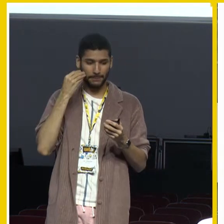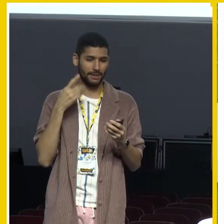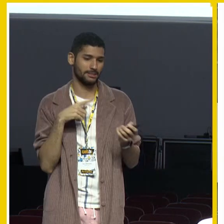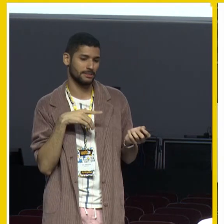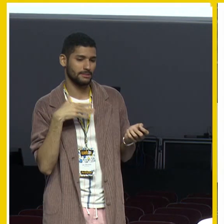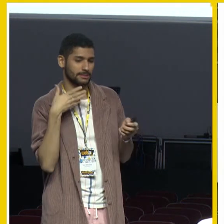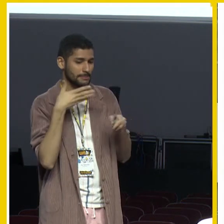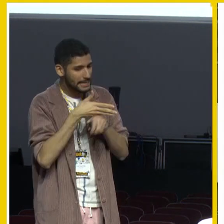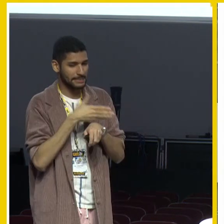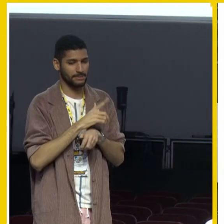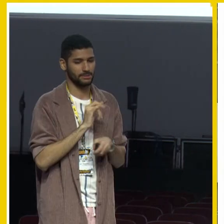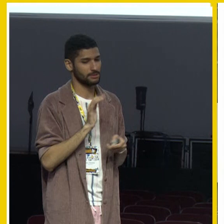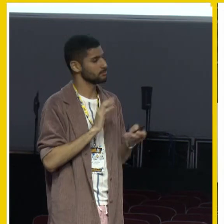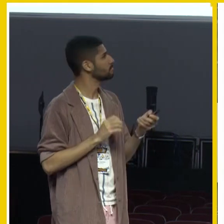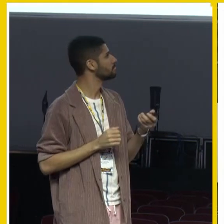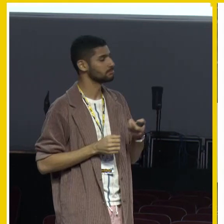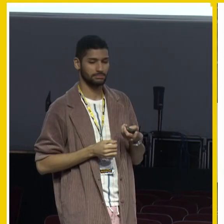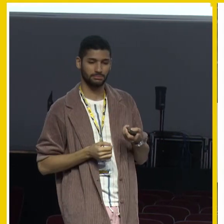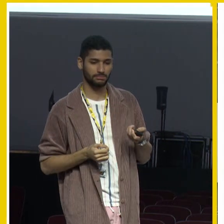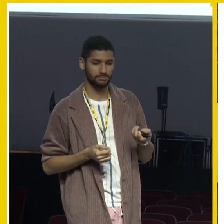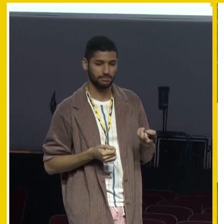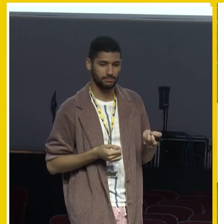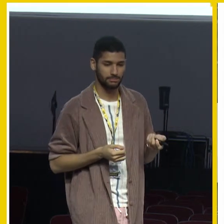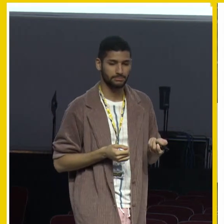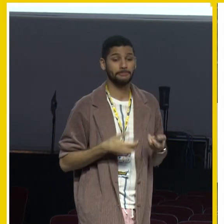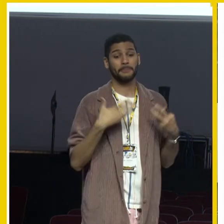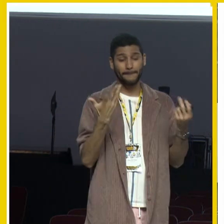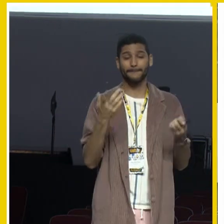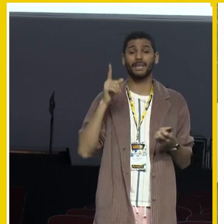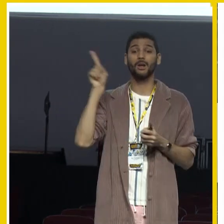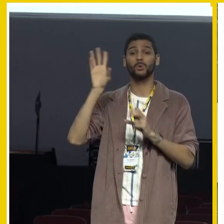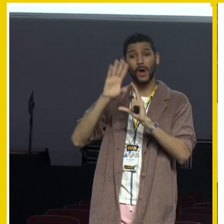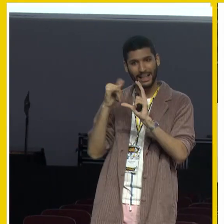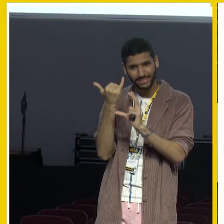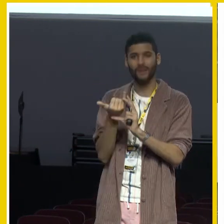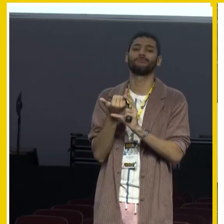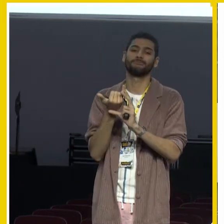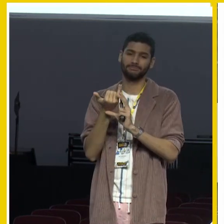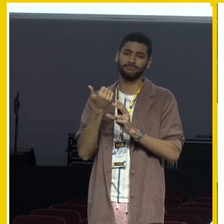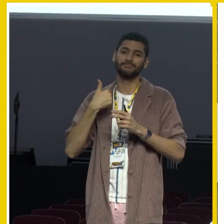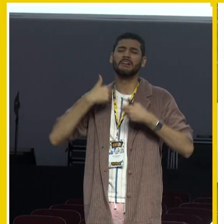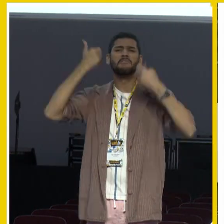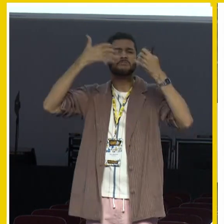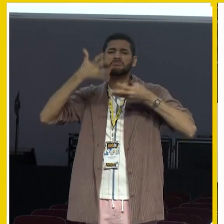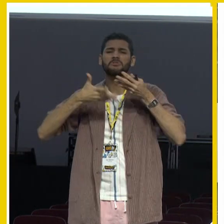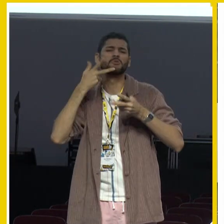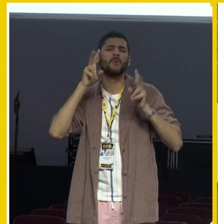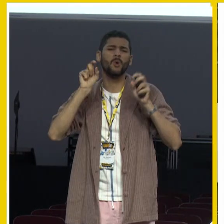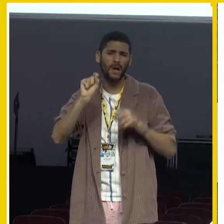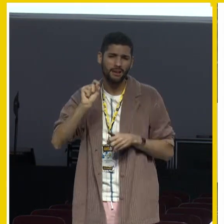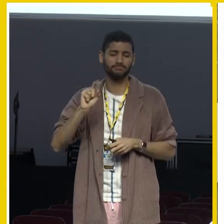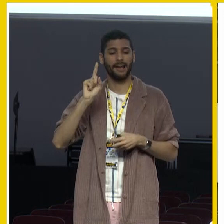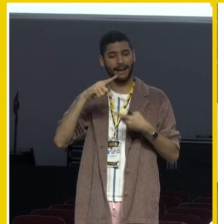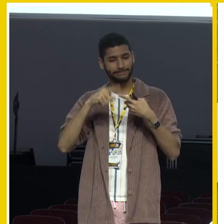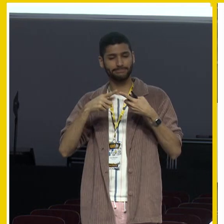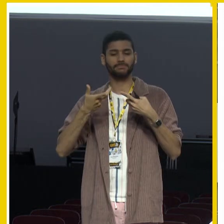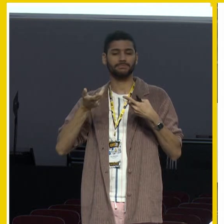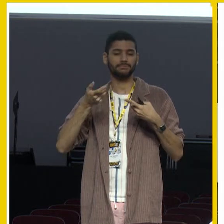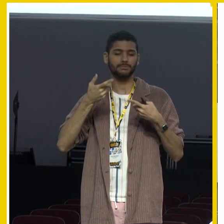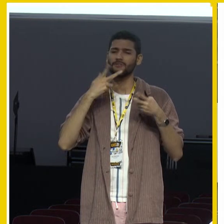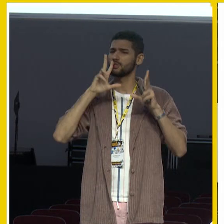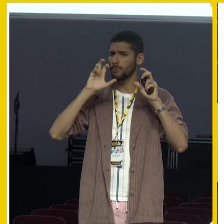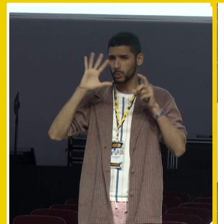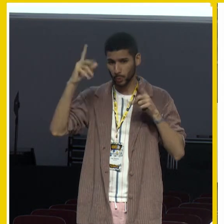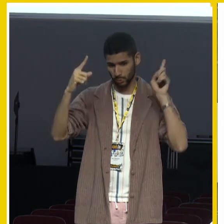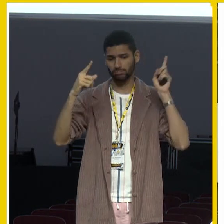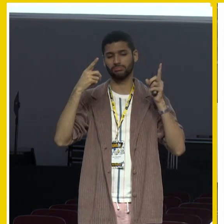feliz também depois mais à frente em conta a experiência como que foi então no meu canal eu explico coisas a